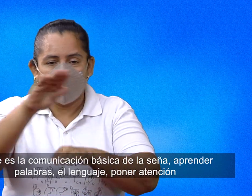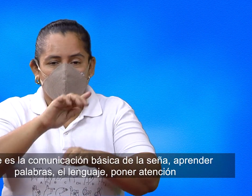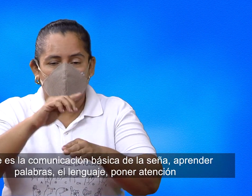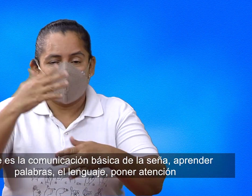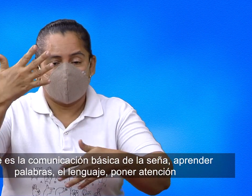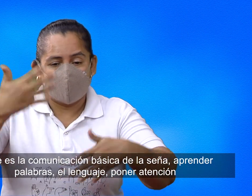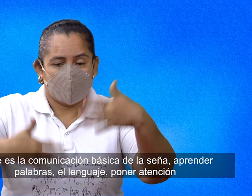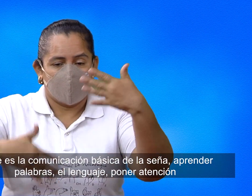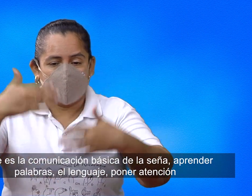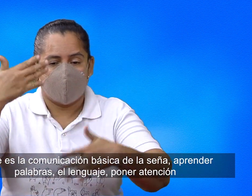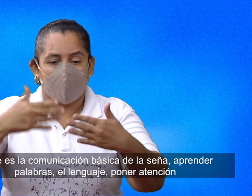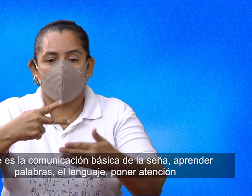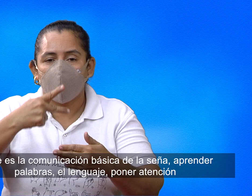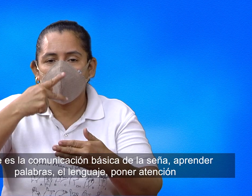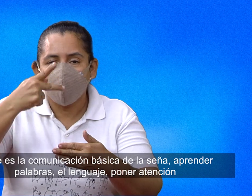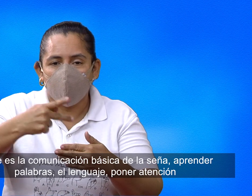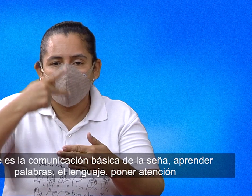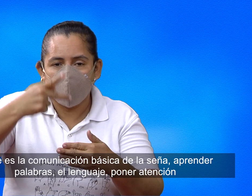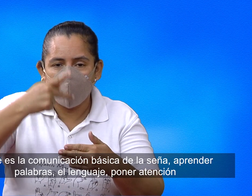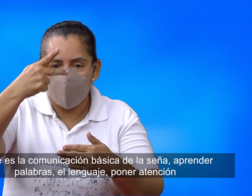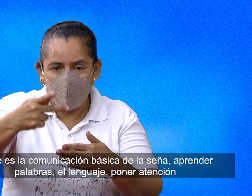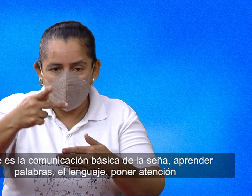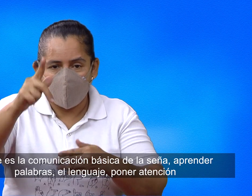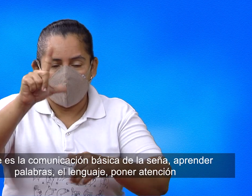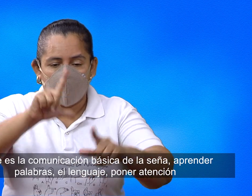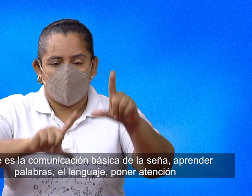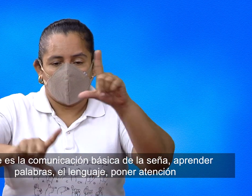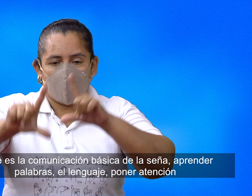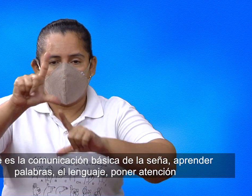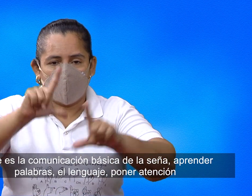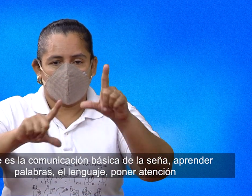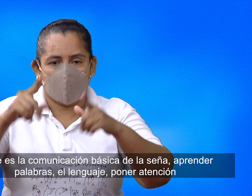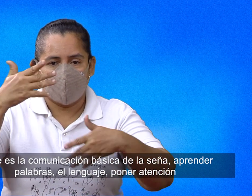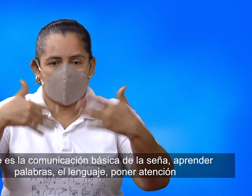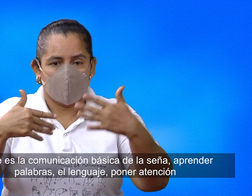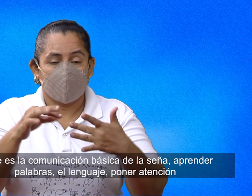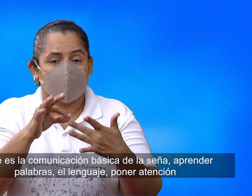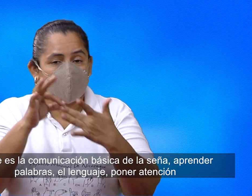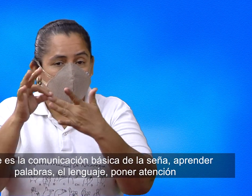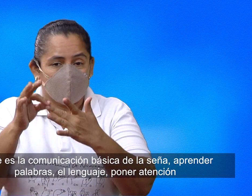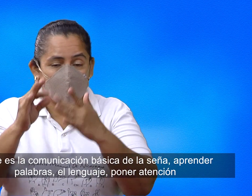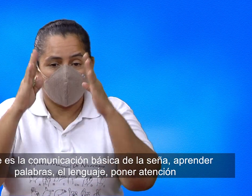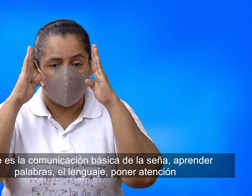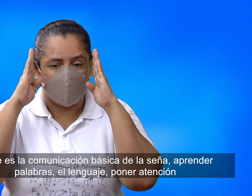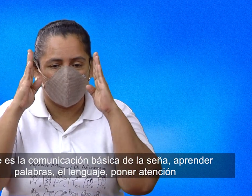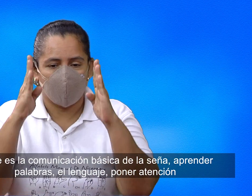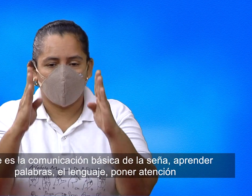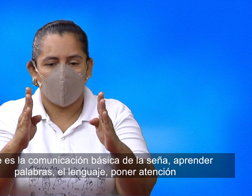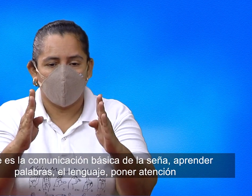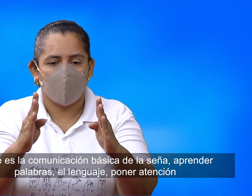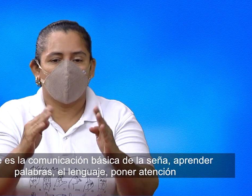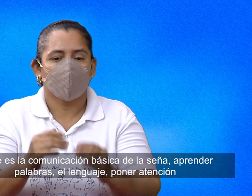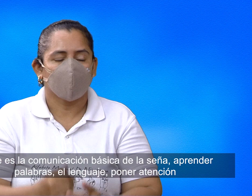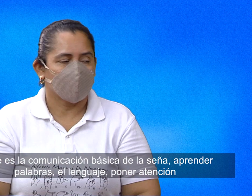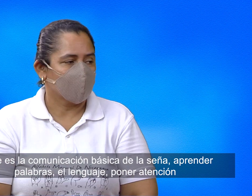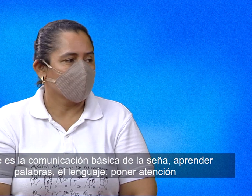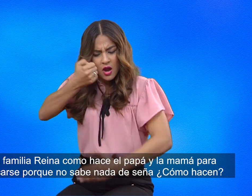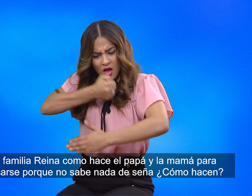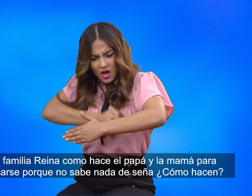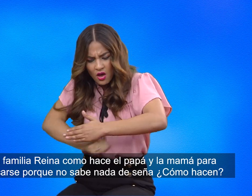de la seña, aprender palabras, el lenguaje, poner atención. ¿Cómo